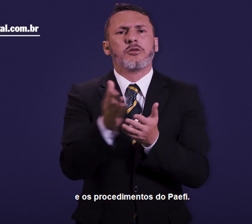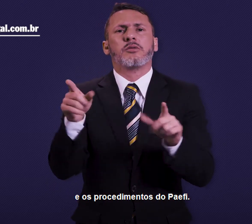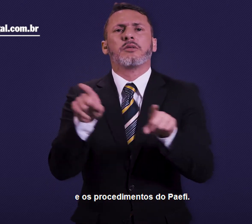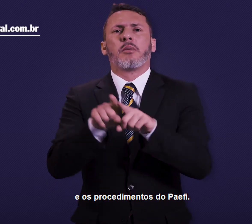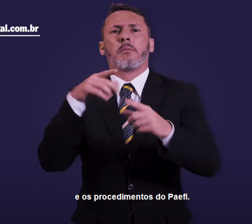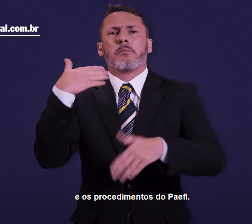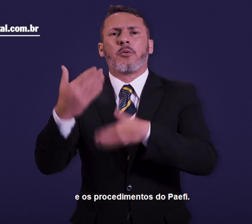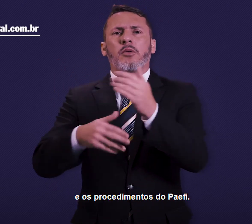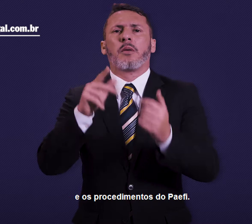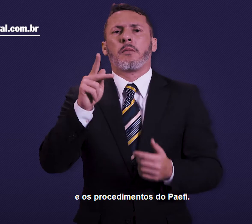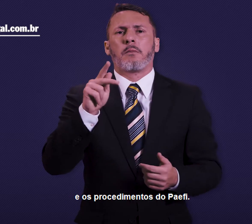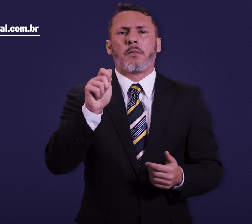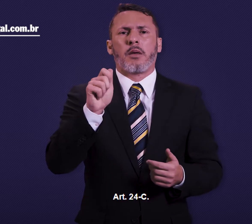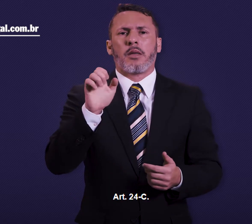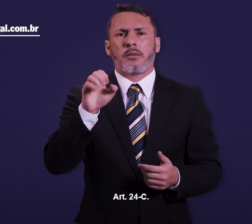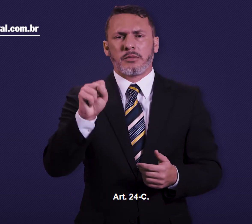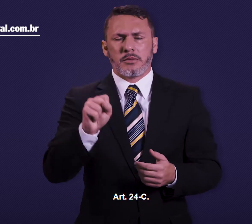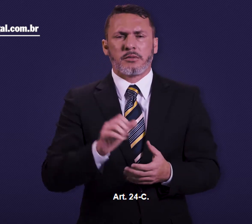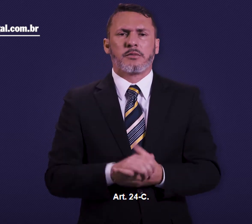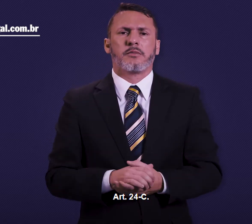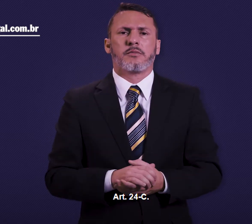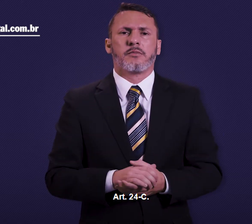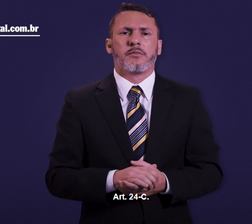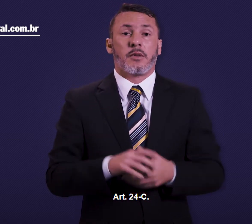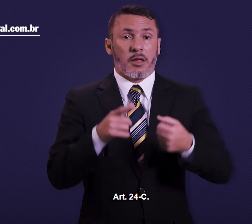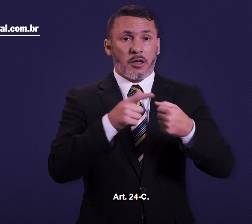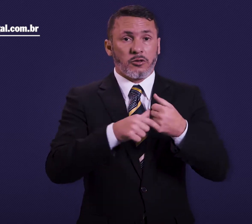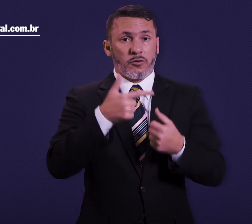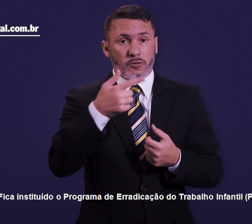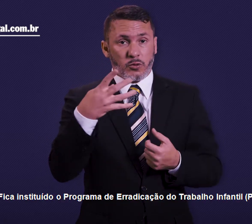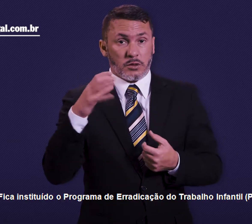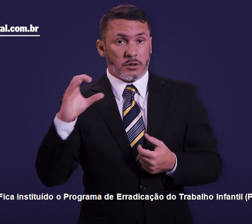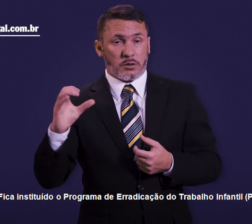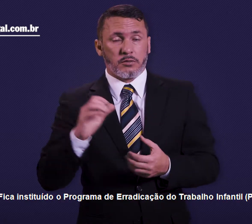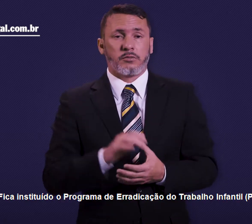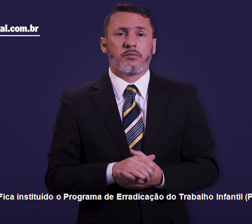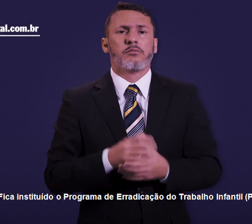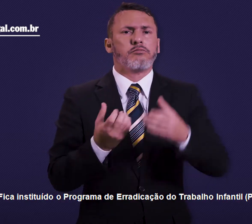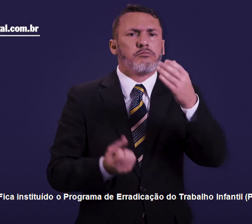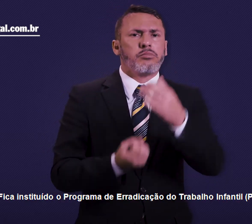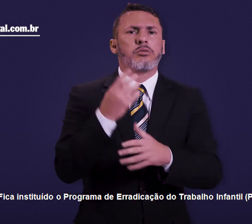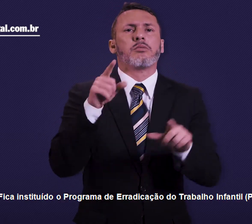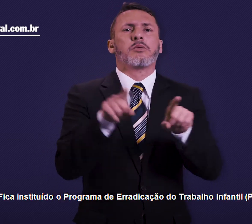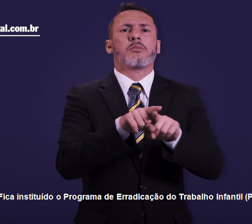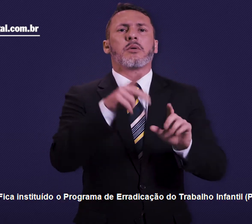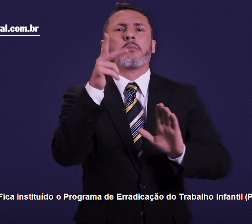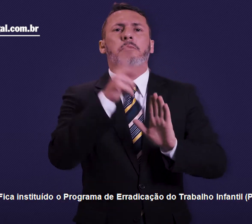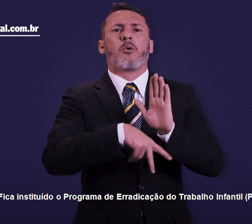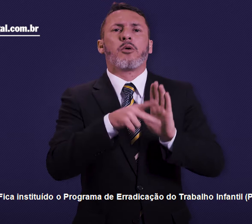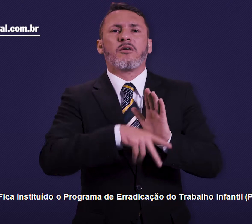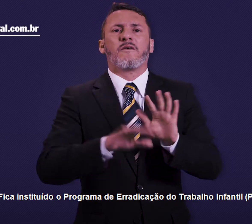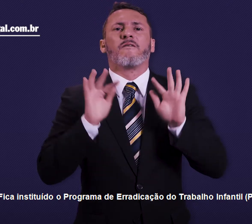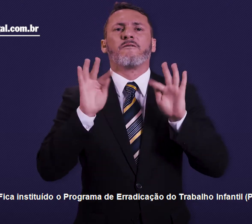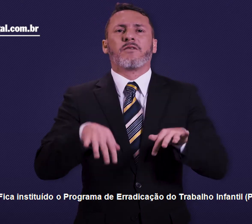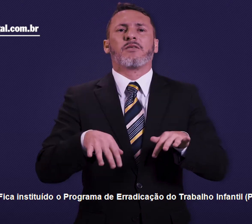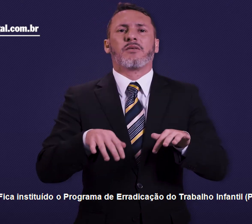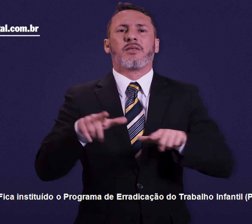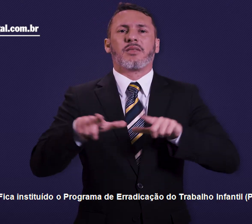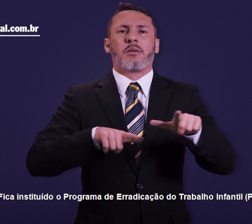do PAEF. Artigo 24c. Fica instituído o Programa de Erradicação do Trabalho Infantil, PET,